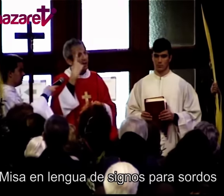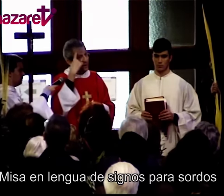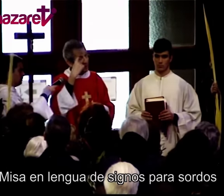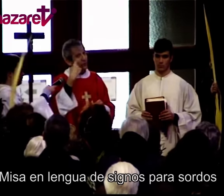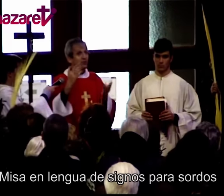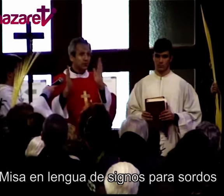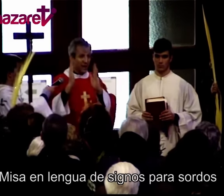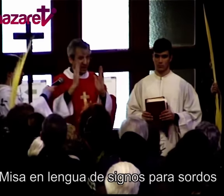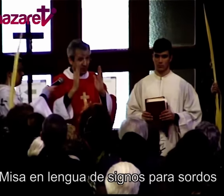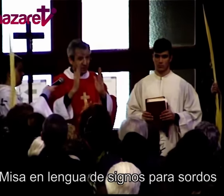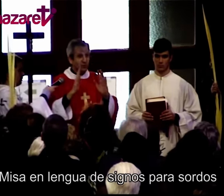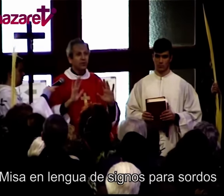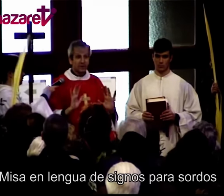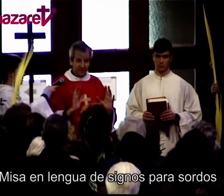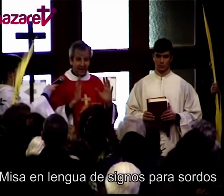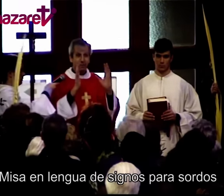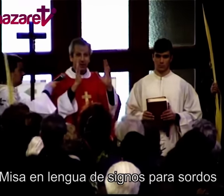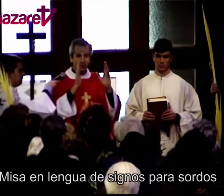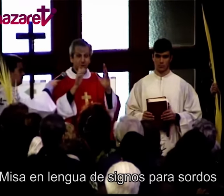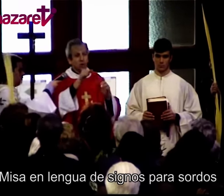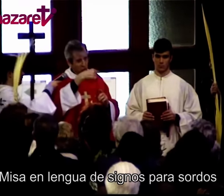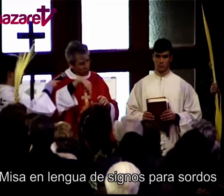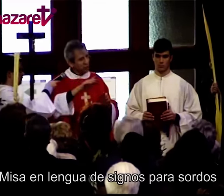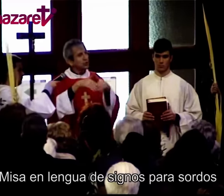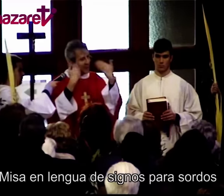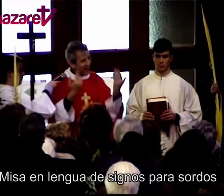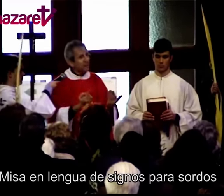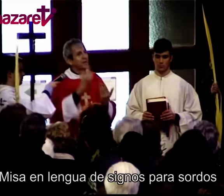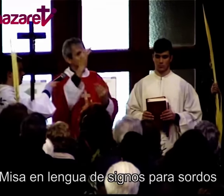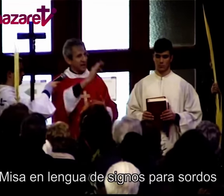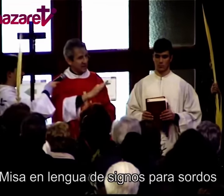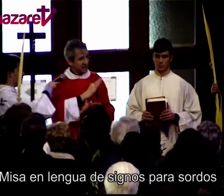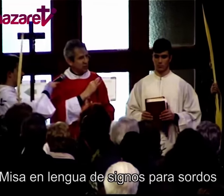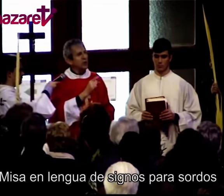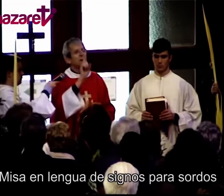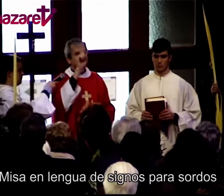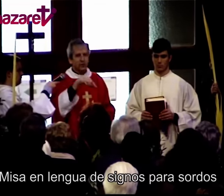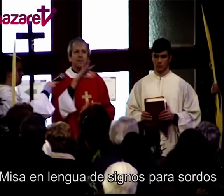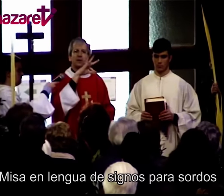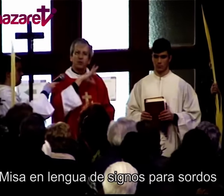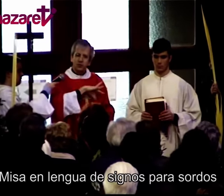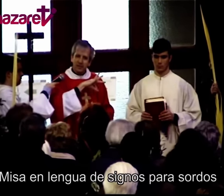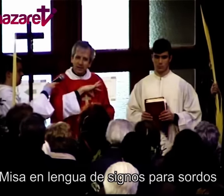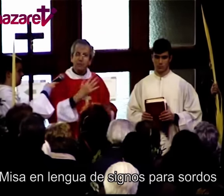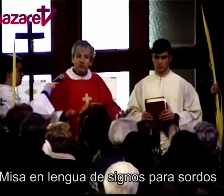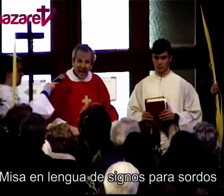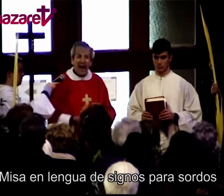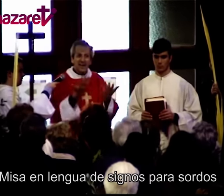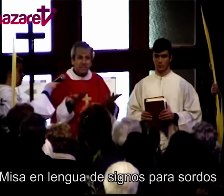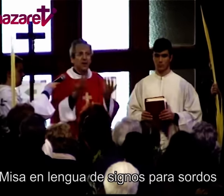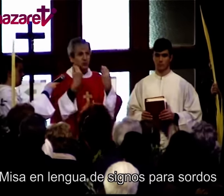ahora, recordando aquel momento de aclamación, nosotros alabaremos al Señor, pero también nos